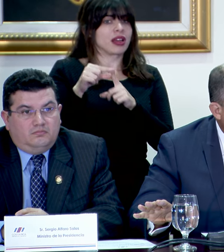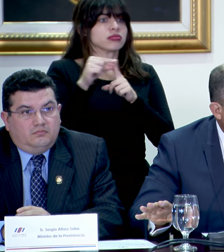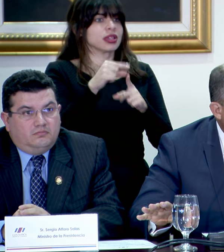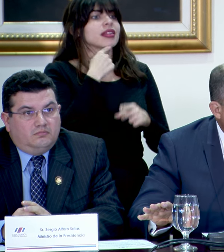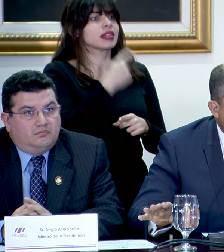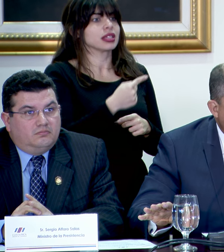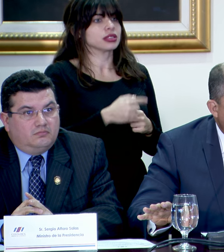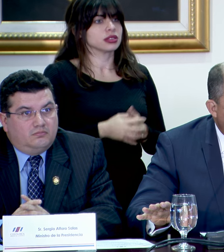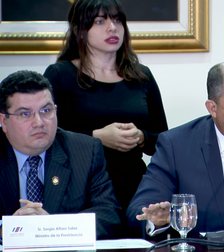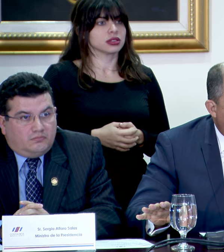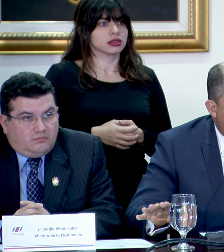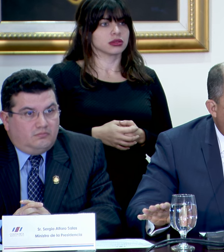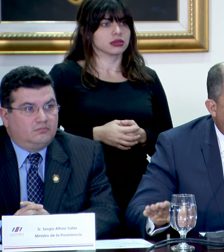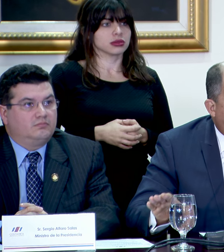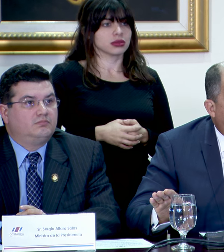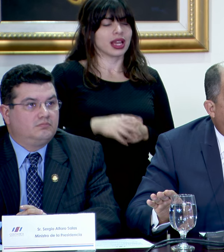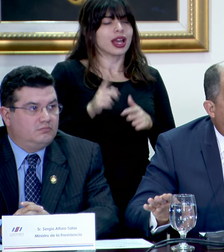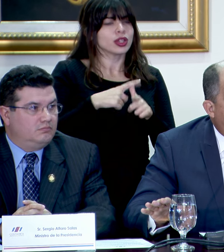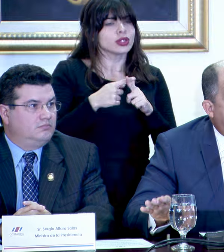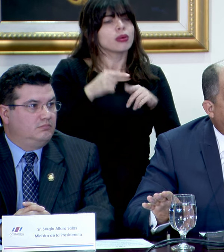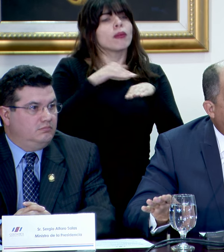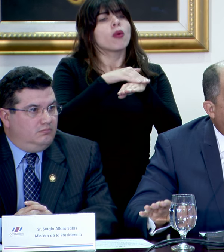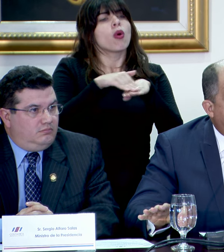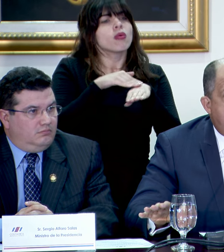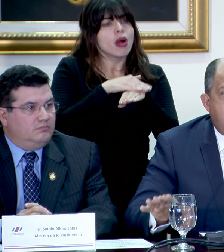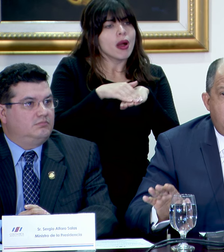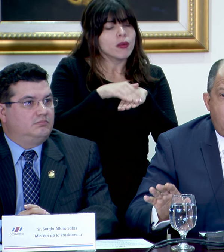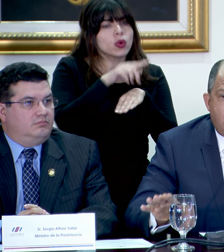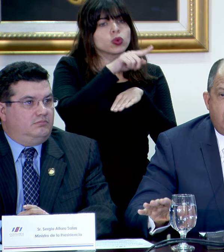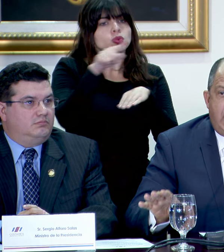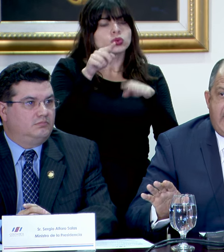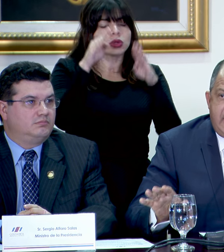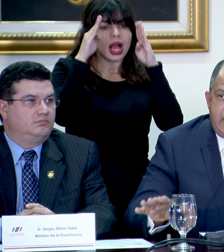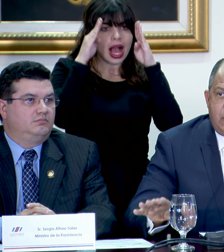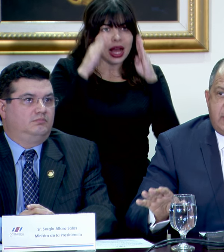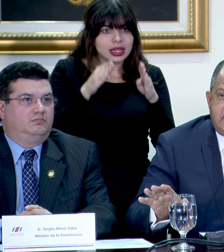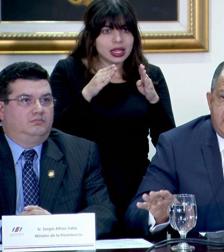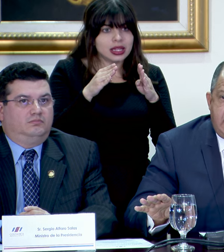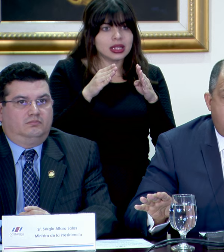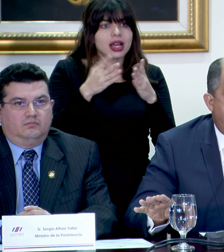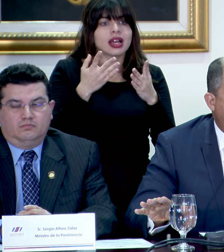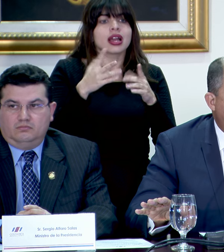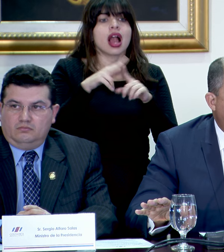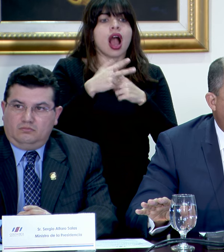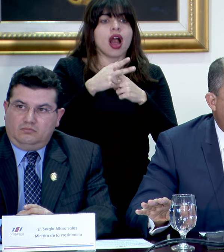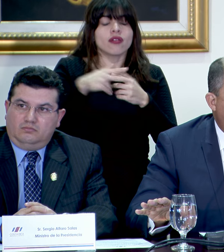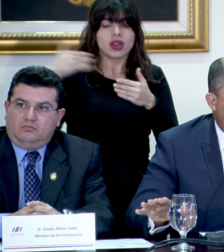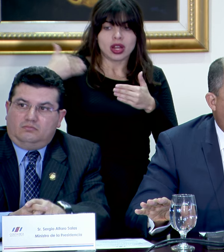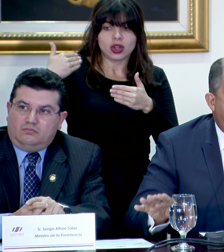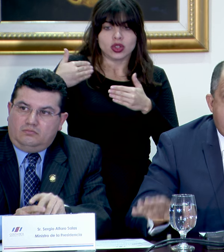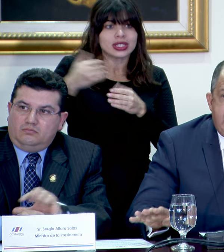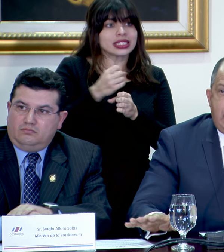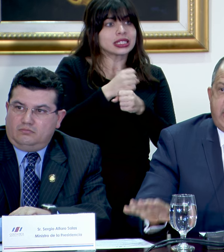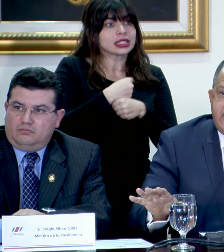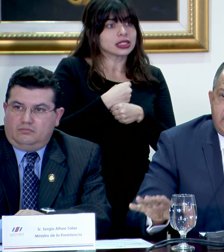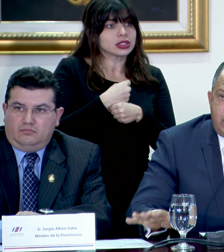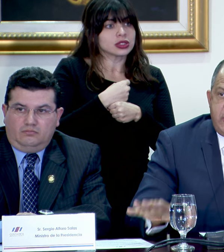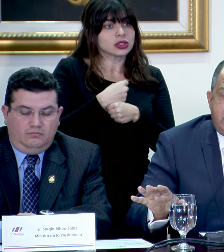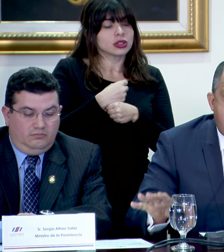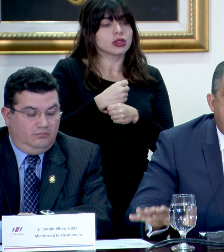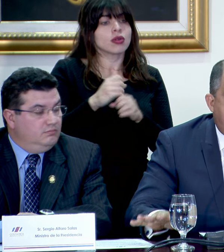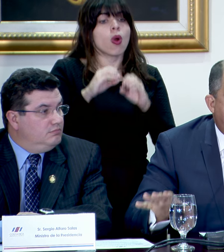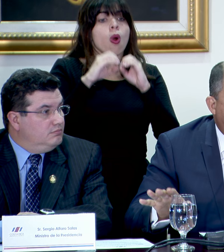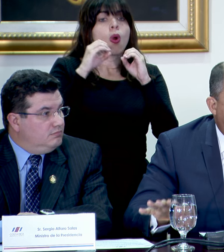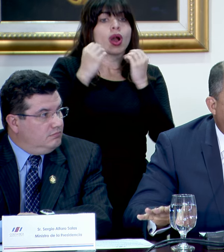veladamente. Entonces, por favor, atiendan los arreglos que se han hecho por vía de la